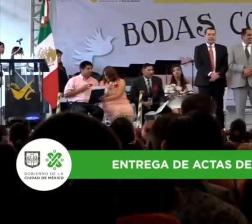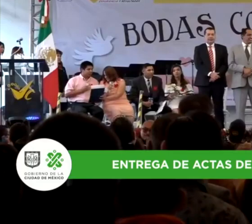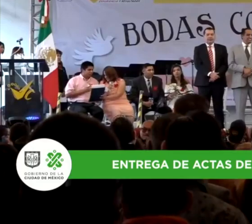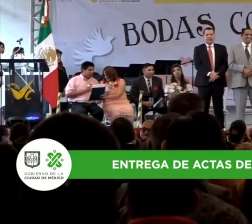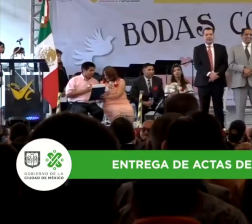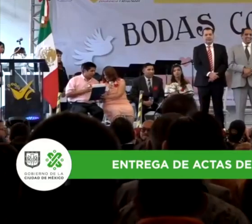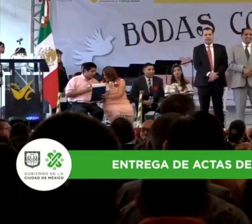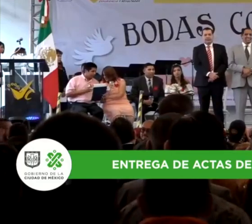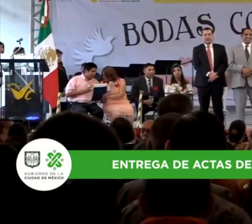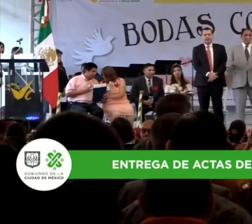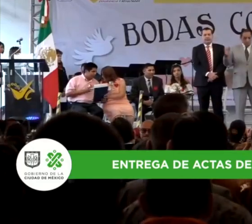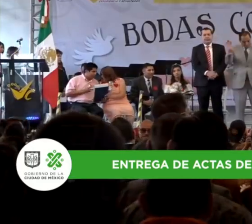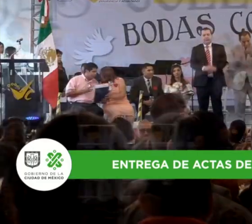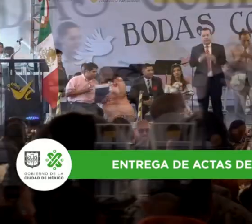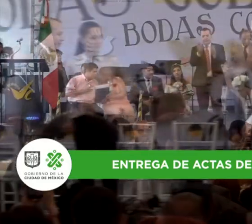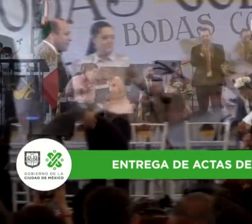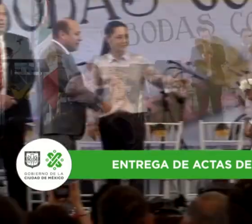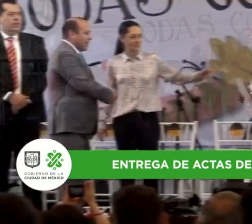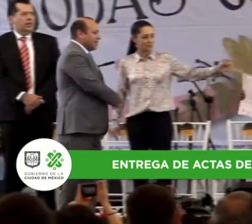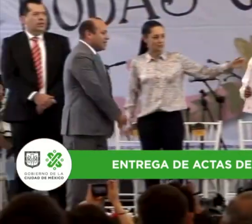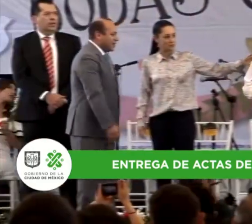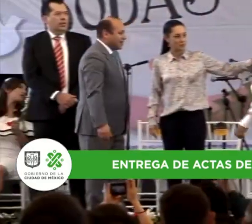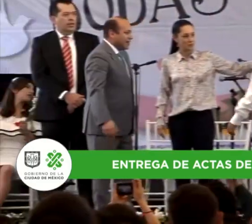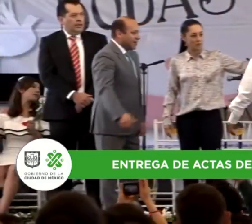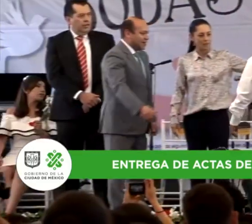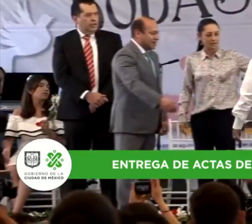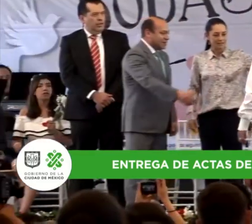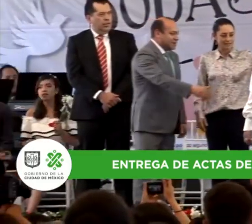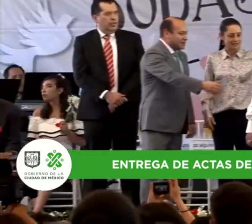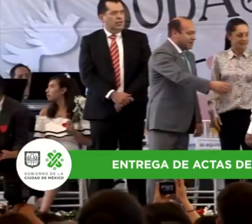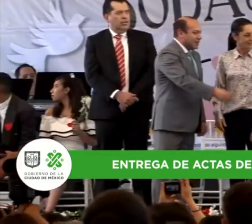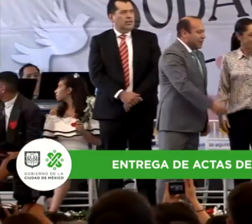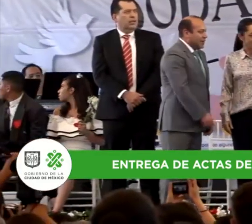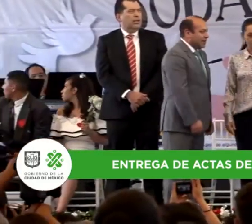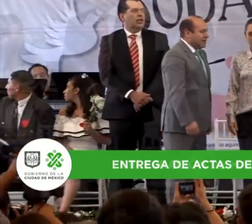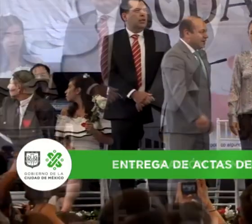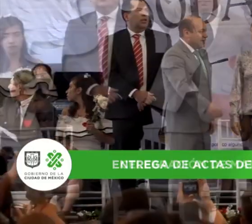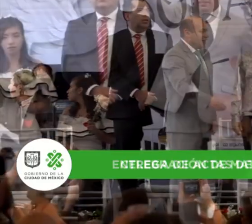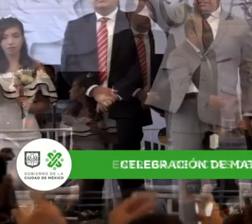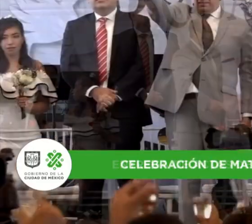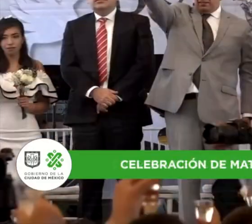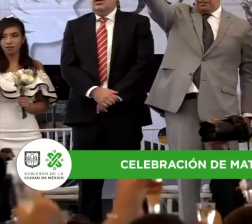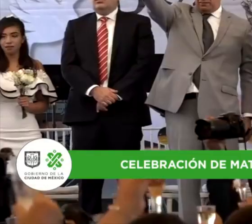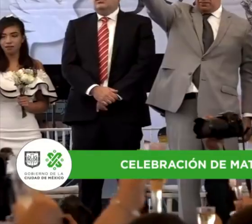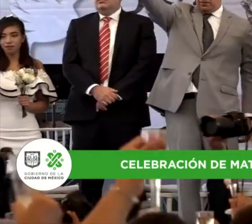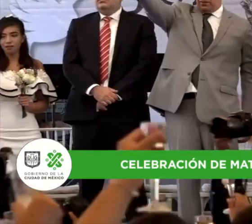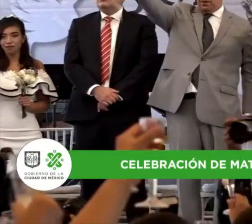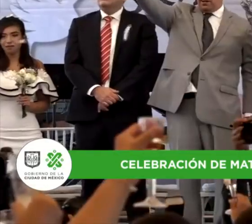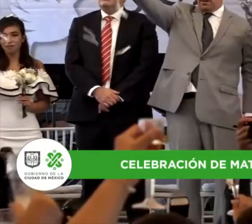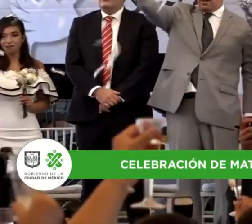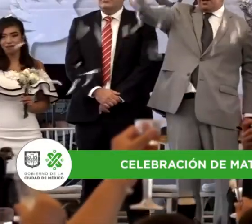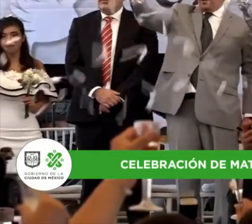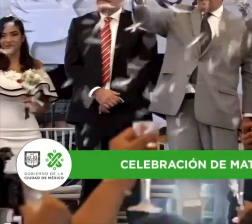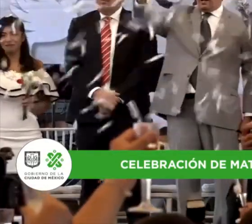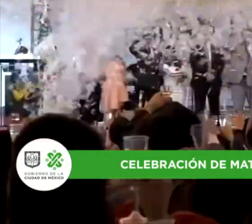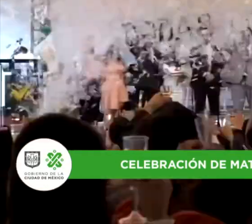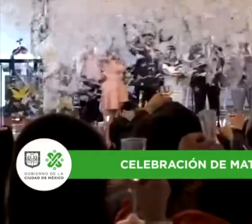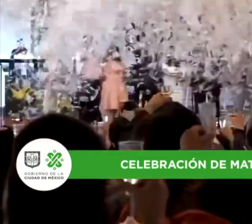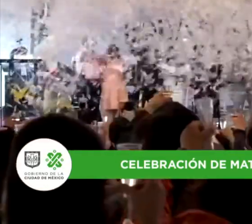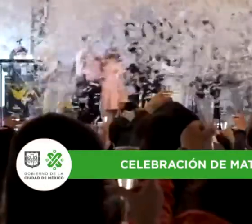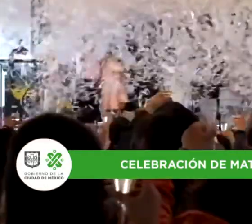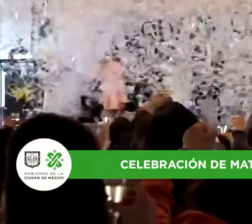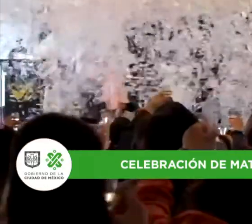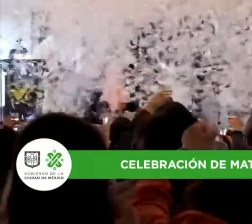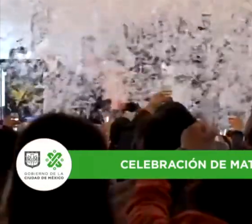general del Registro Civil de la Ciudad de México, fue el encargado de enlazar a las parejas. El cantautor Armando Manzanero,